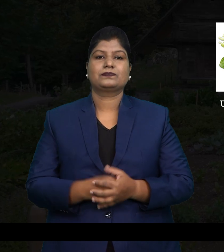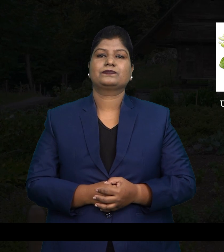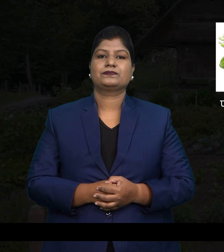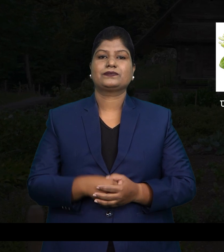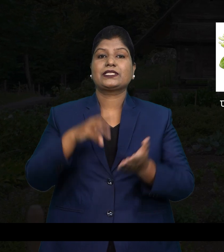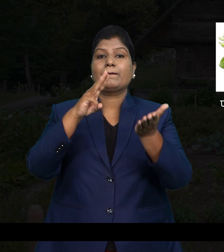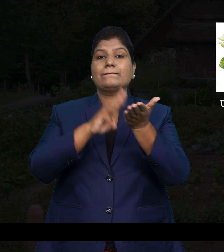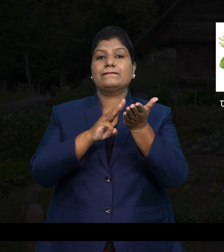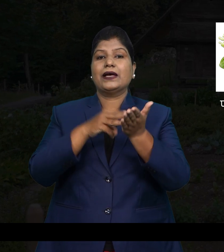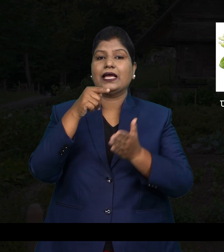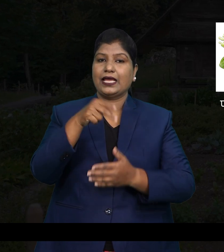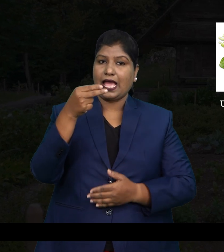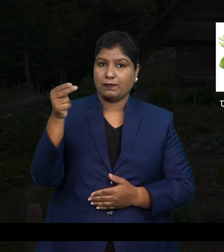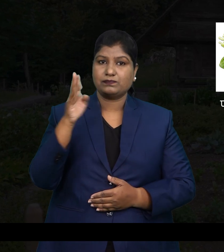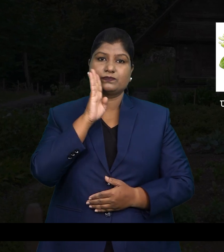मेथी,